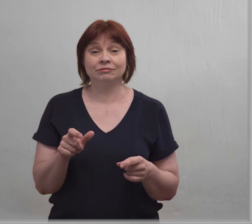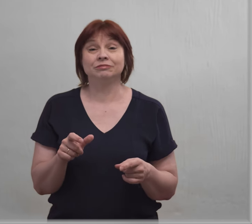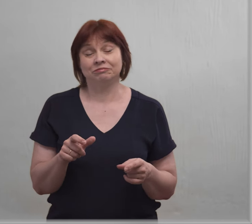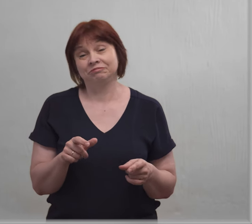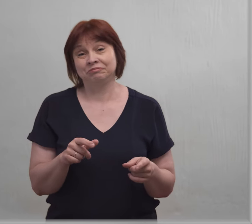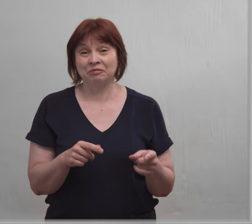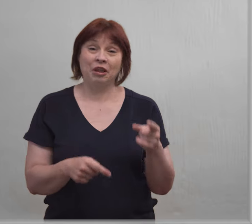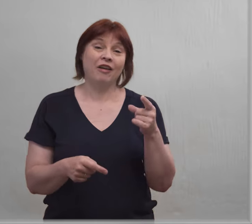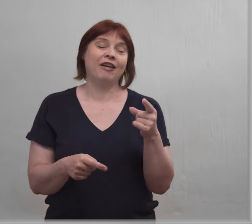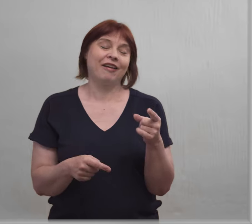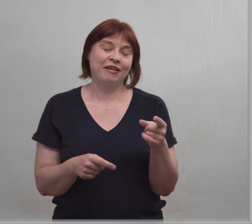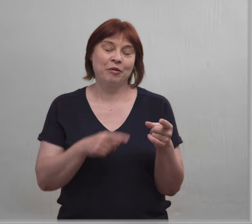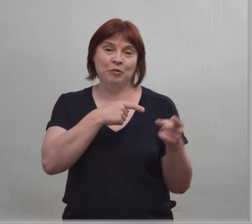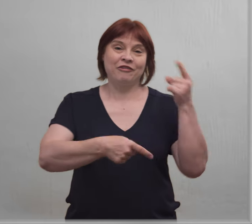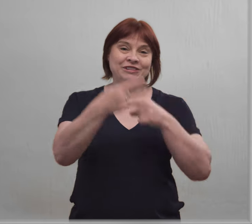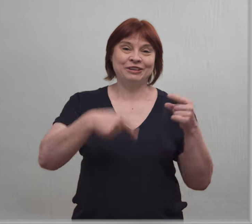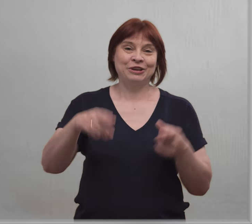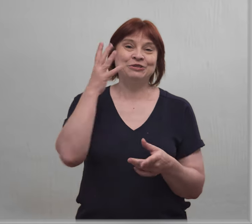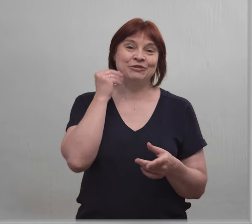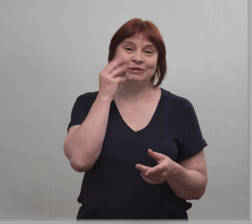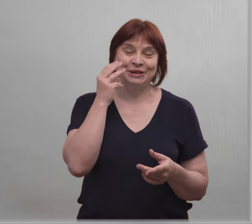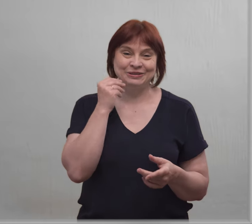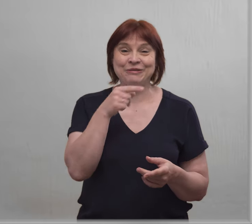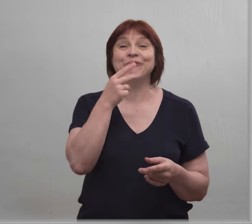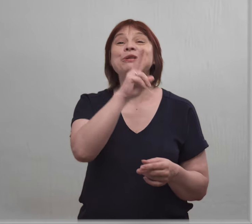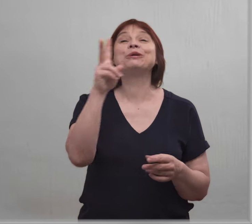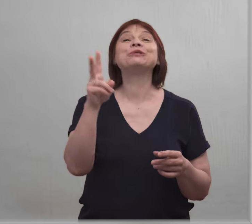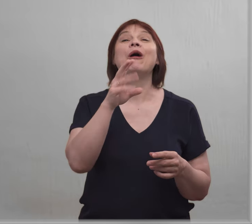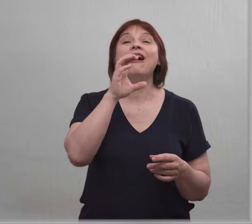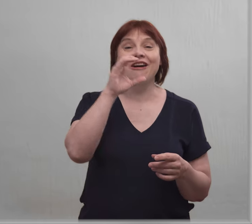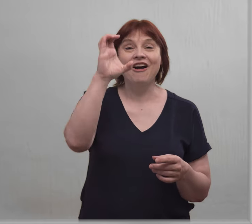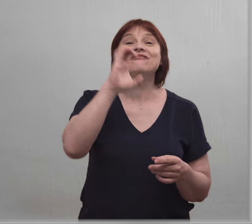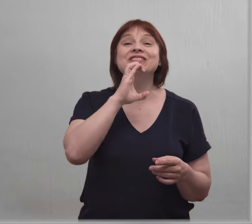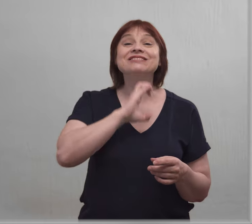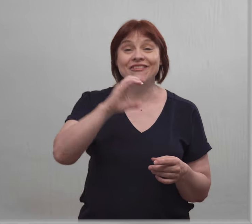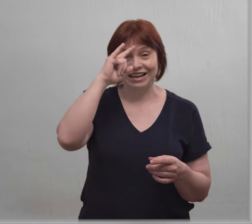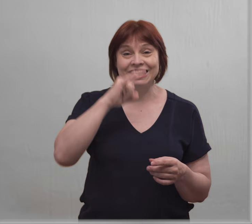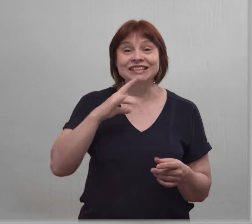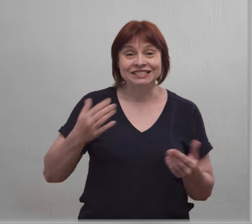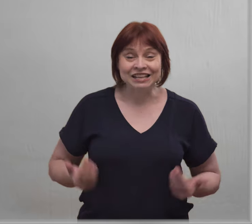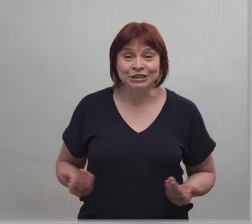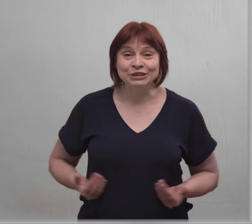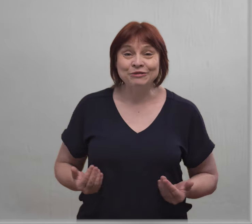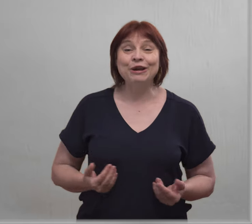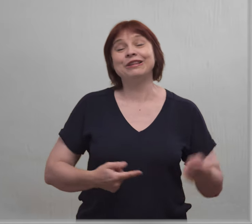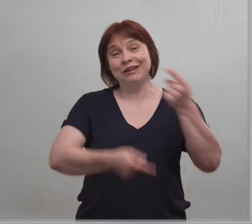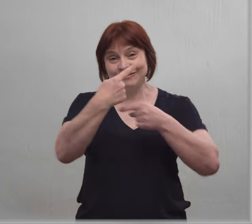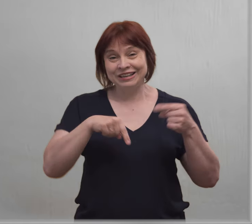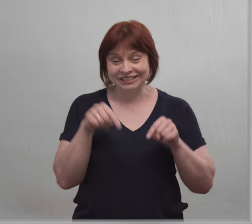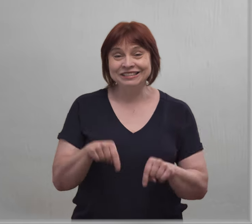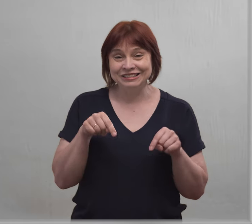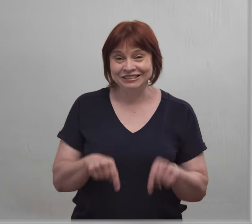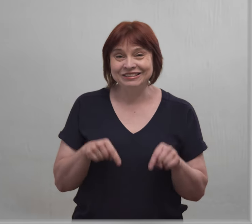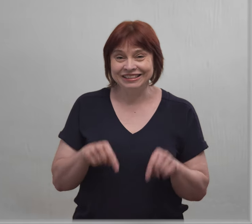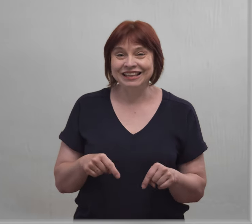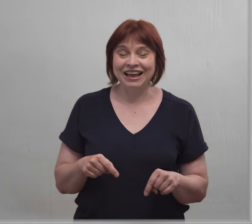северного Казахстана, срочно переезжай в Алмату. У нас, аллилуйя, и у нас Алексей из Астаны